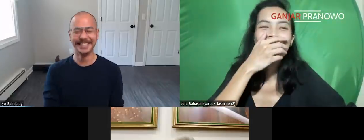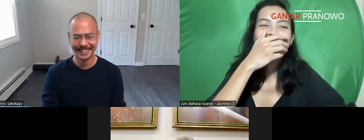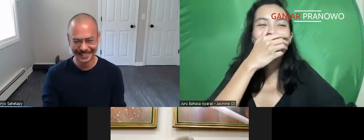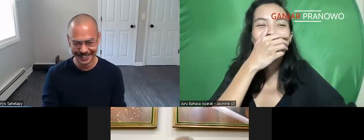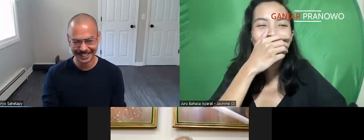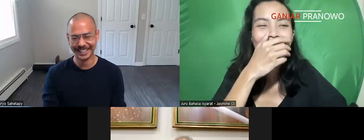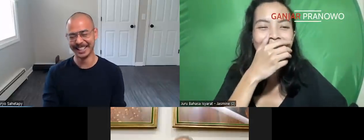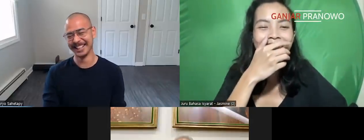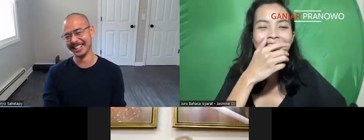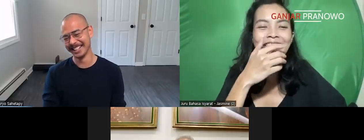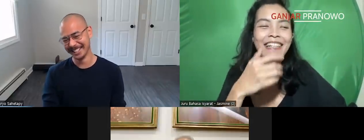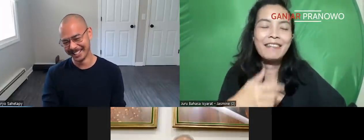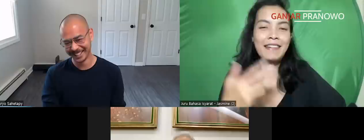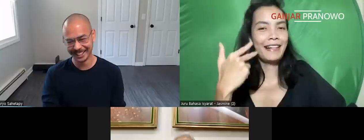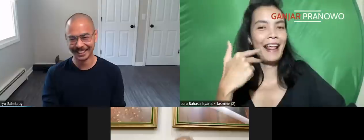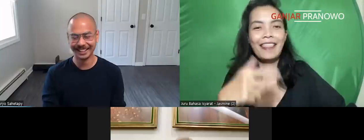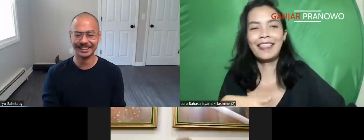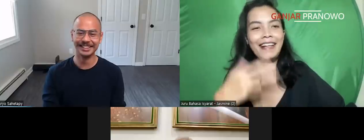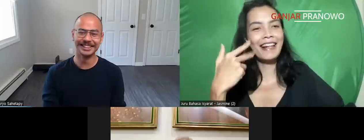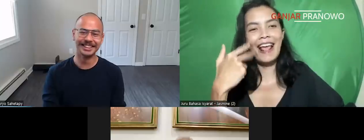sekarang Kamu keren